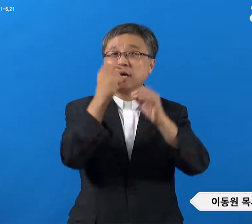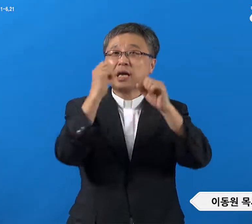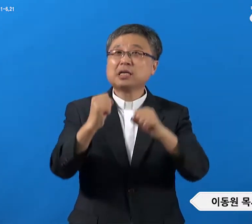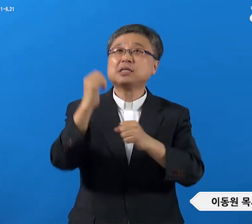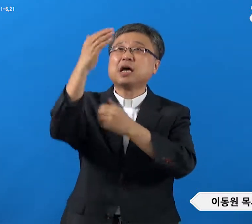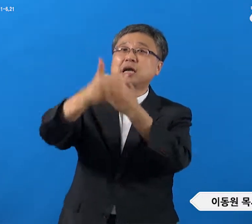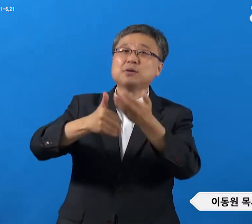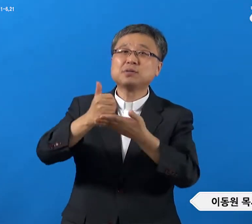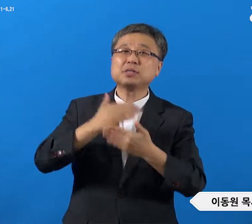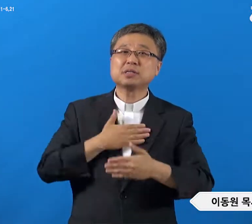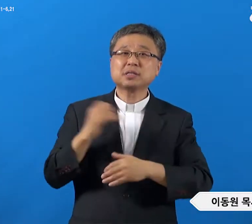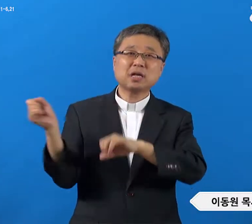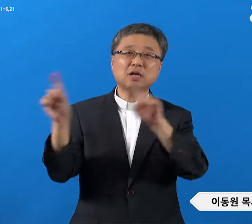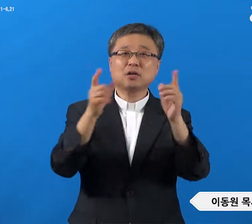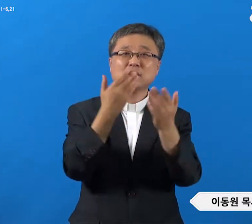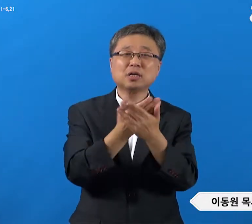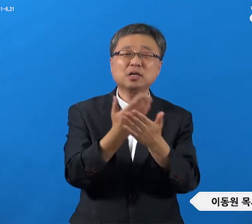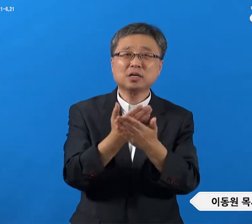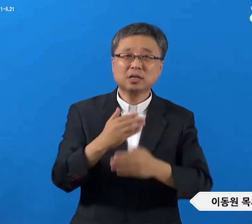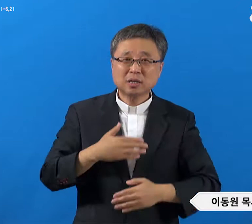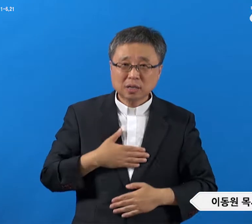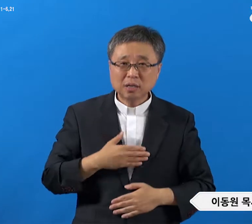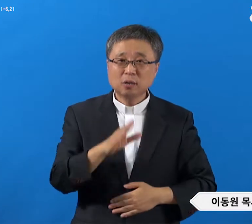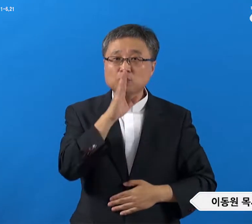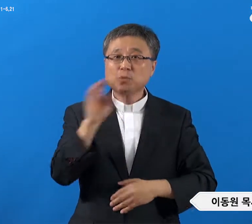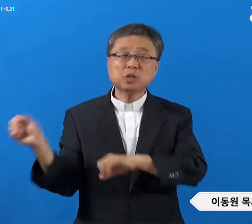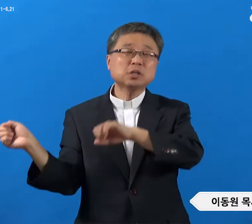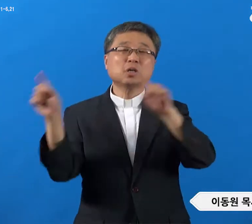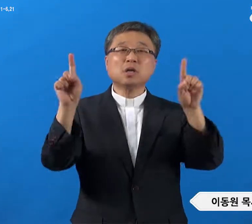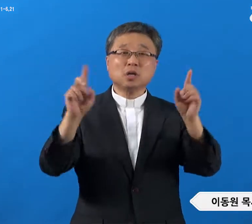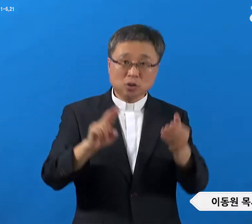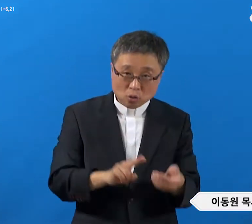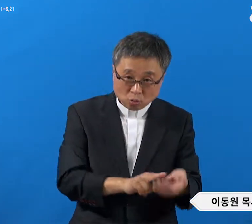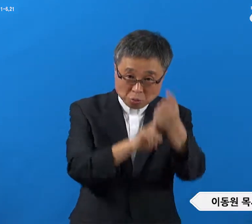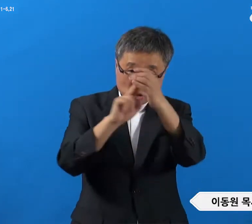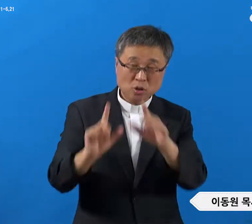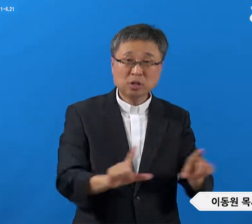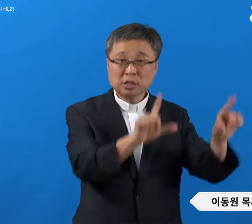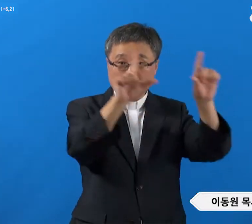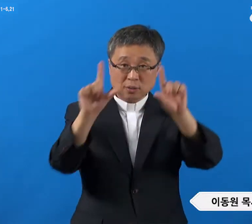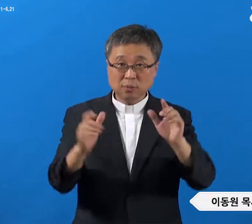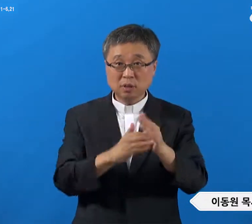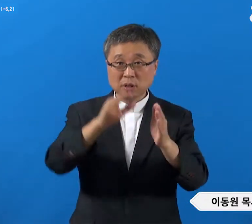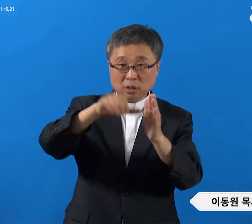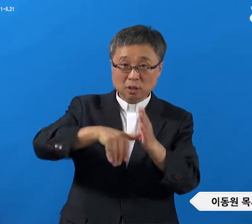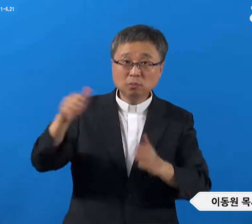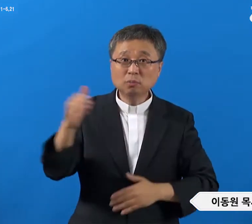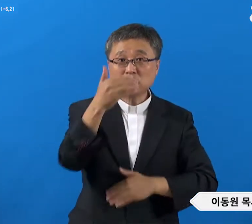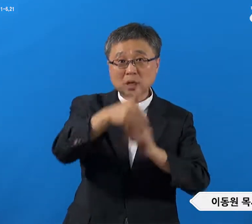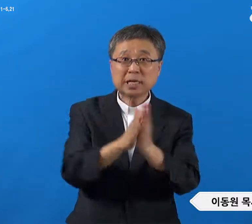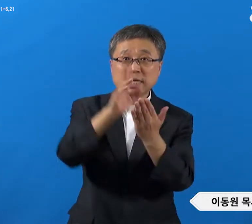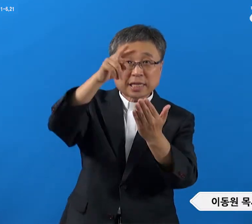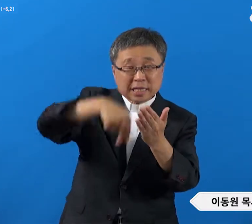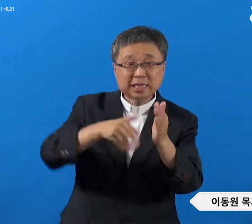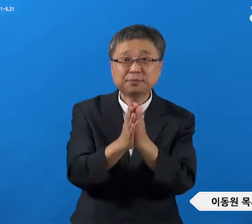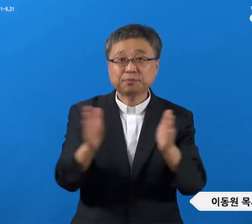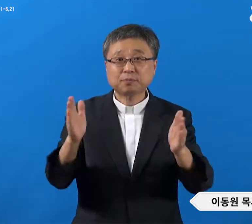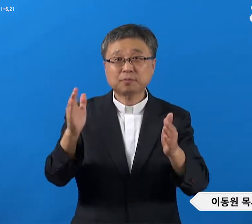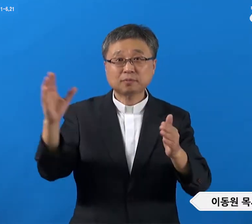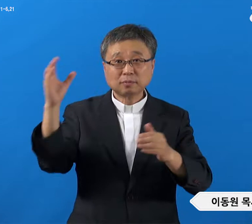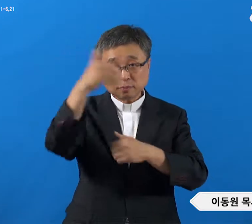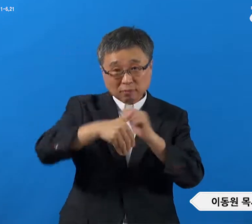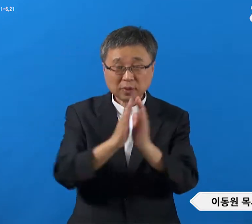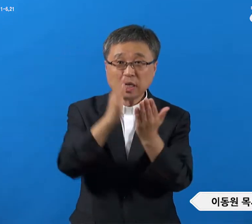살려주십시오. 살아났어요. 기적적으로 살아났습니다. 그때부터 성경을 읽기 시작합니다. 성경을 읽으면서